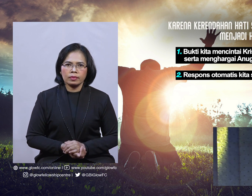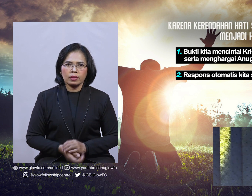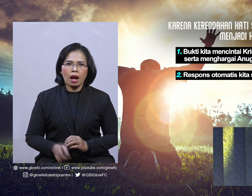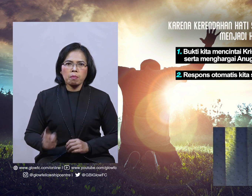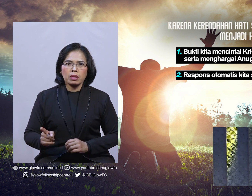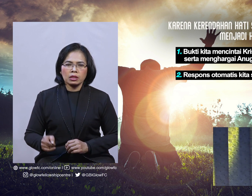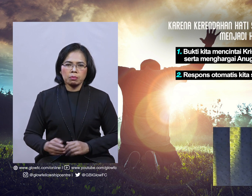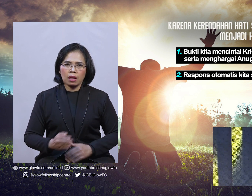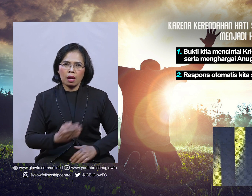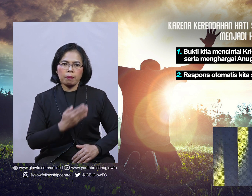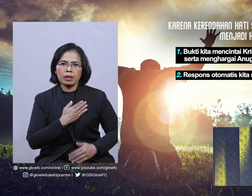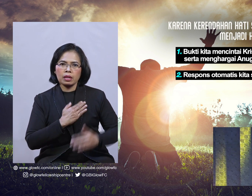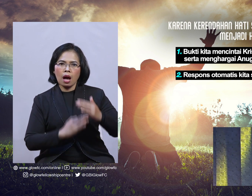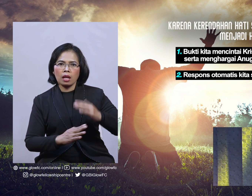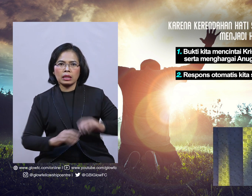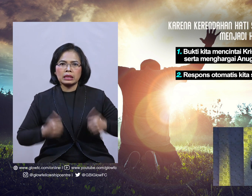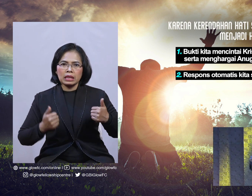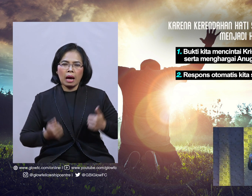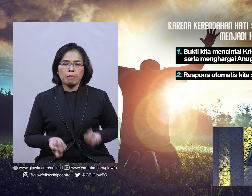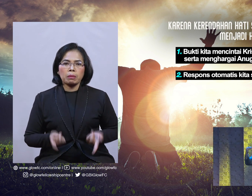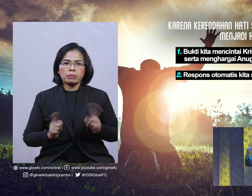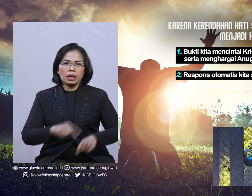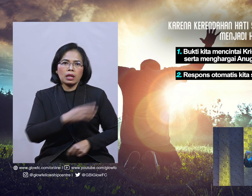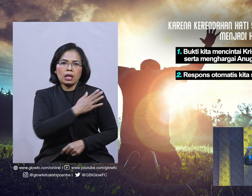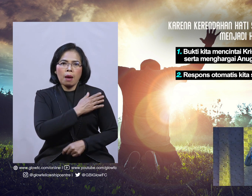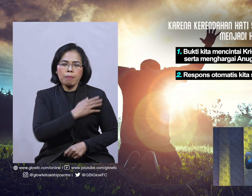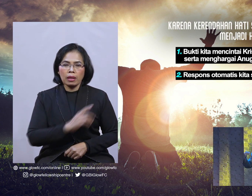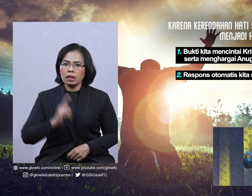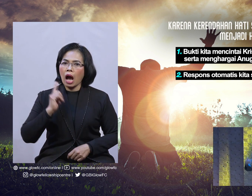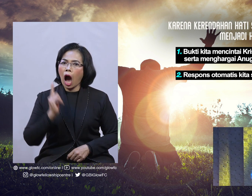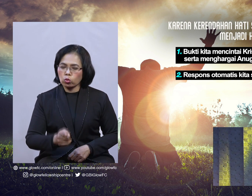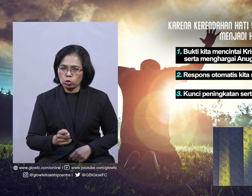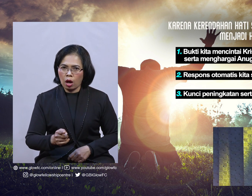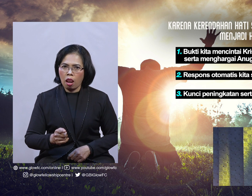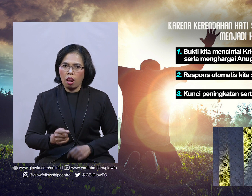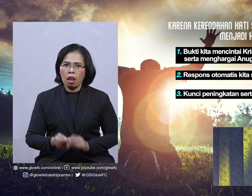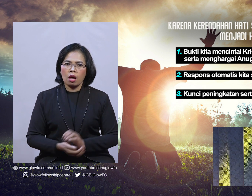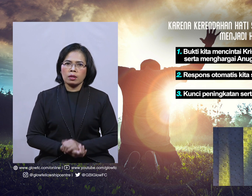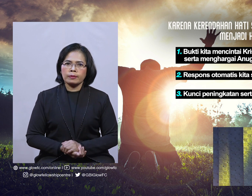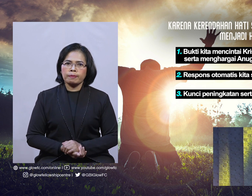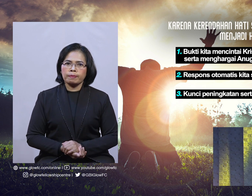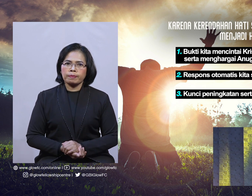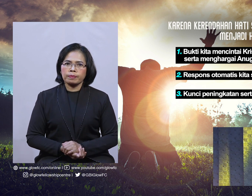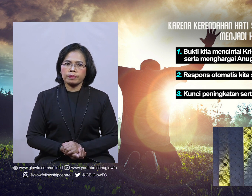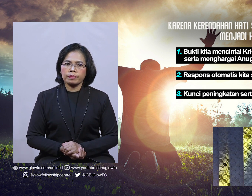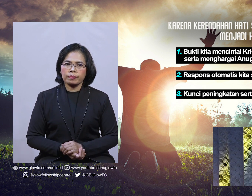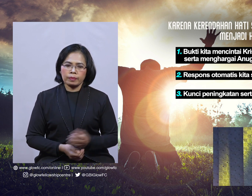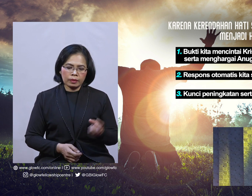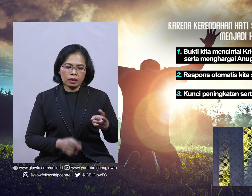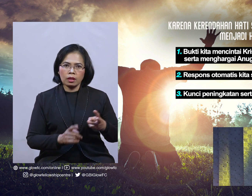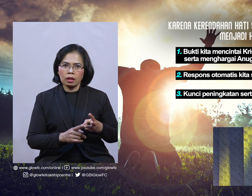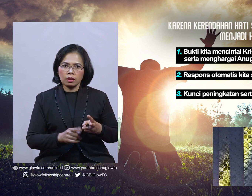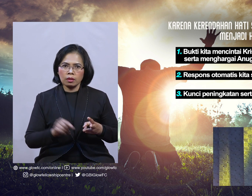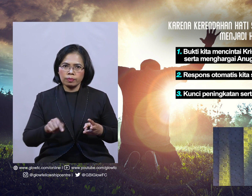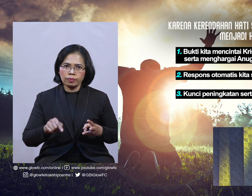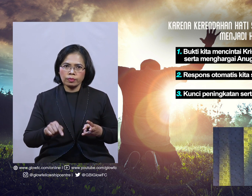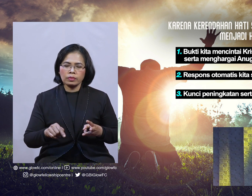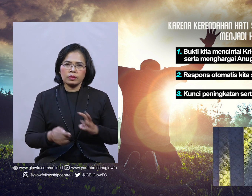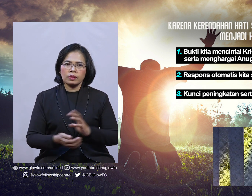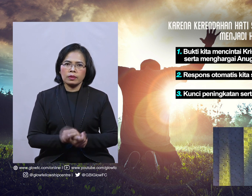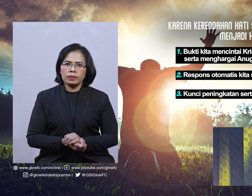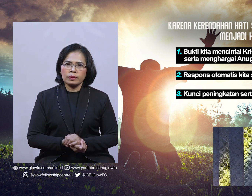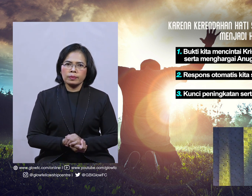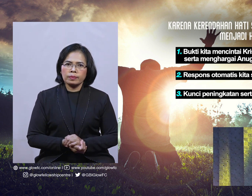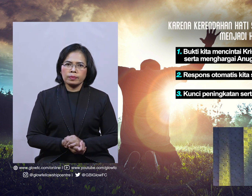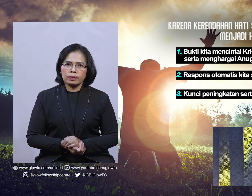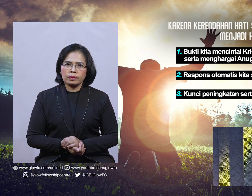Hai mengapa kalian hati serta kesiapan menjadi hamba Allah ke mutlak karena keharusan Hai kalian ketika Karena hati serta kesiapan menjadi